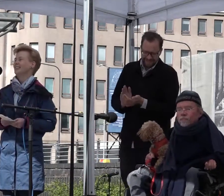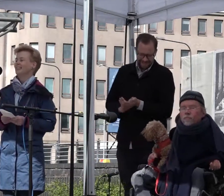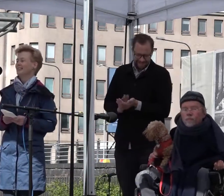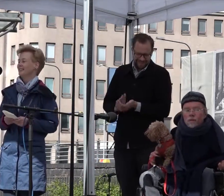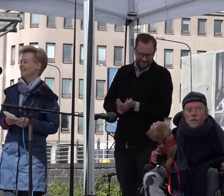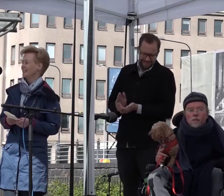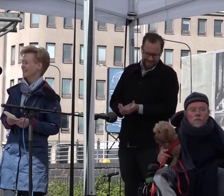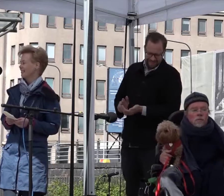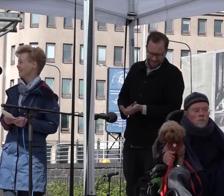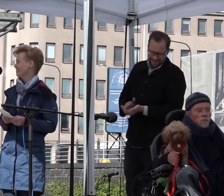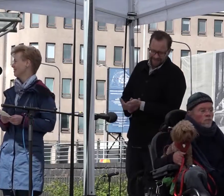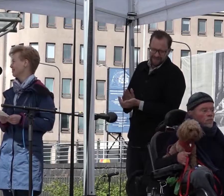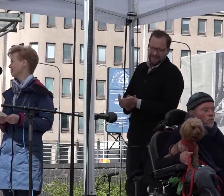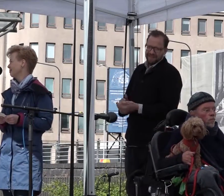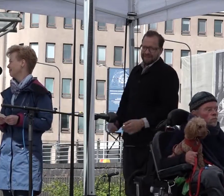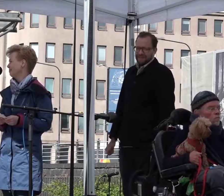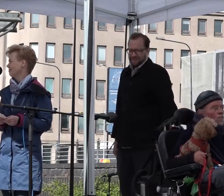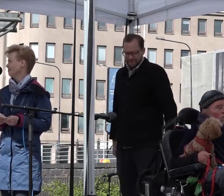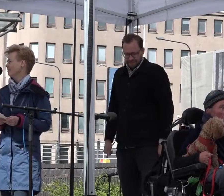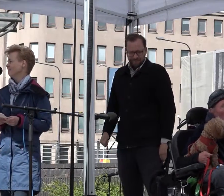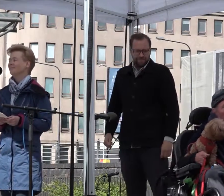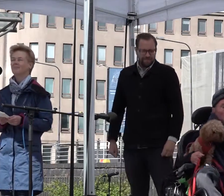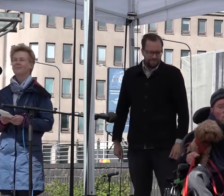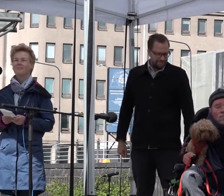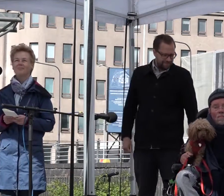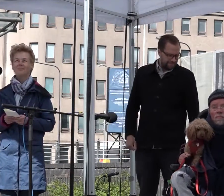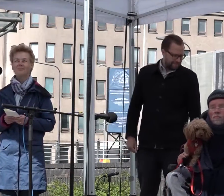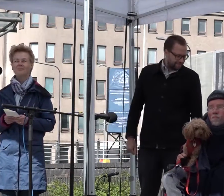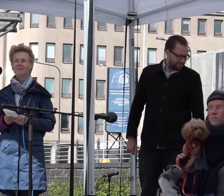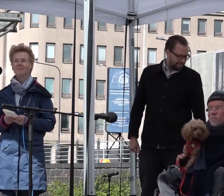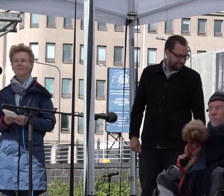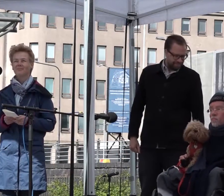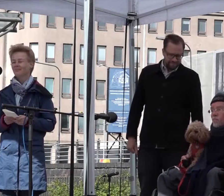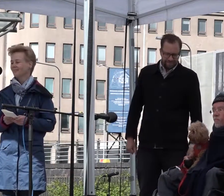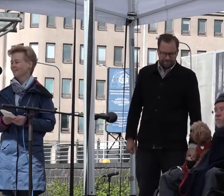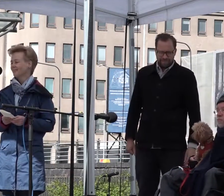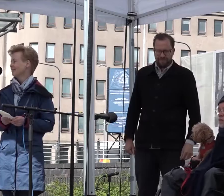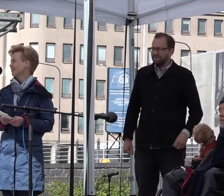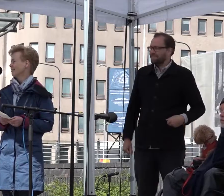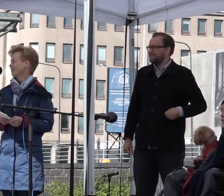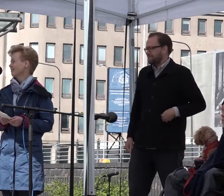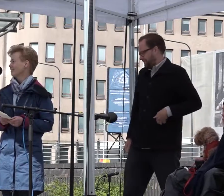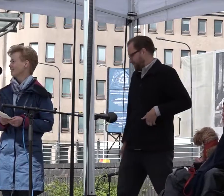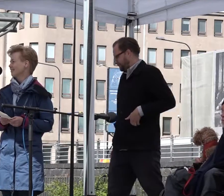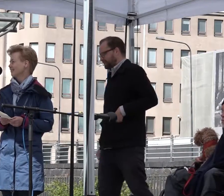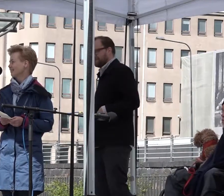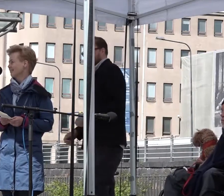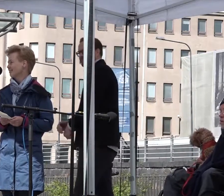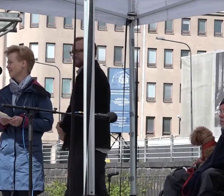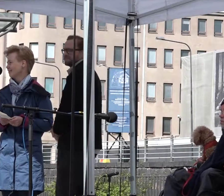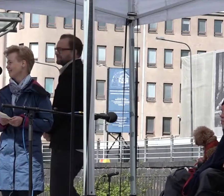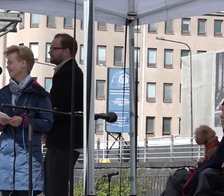Kiitos Kalle Könkkölä. Siinä tuli aika mieleenpainuva ehdotus kaikille. Merja Heikkonen on